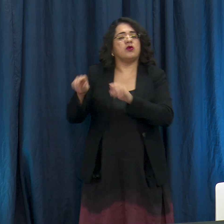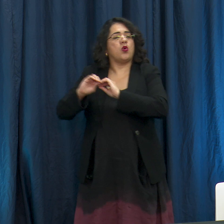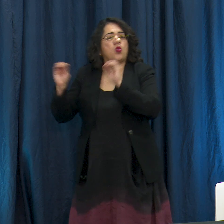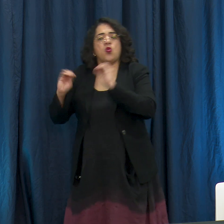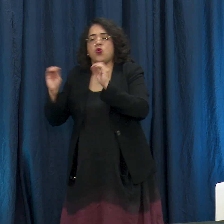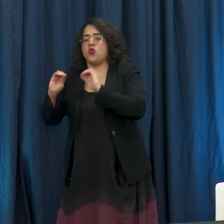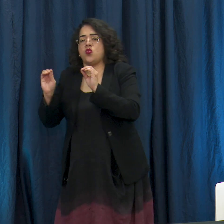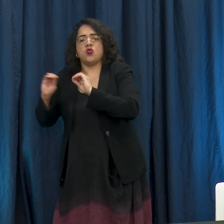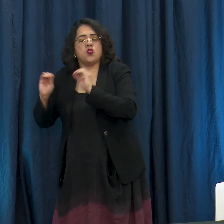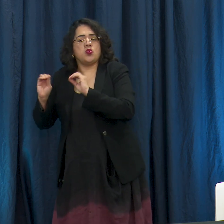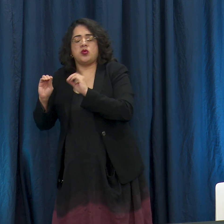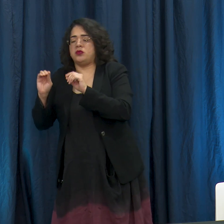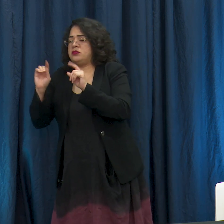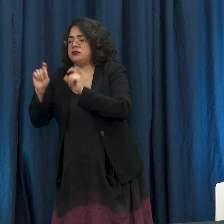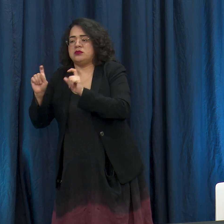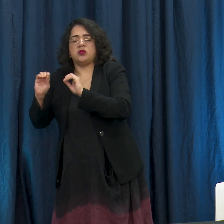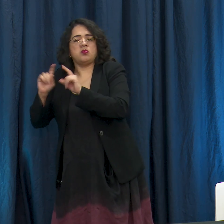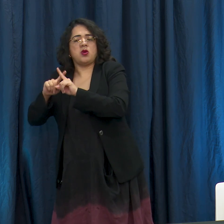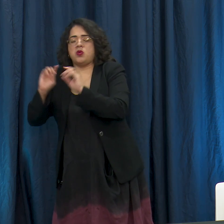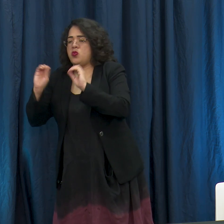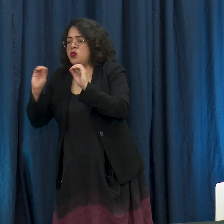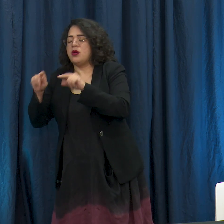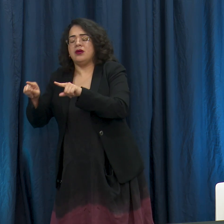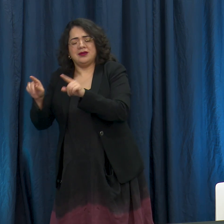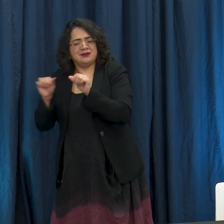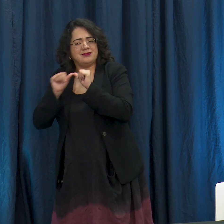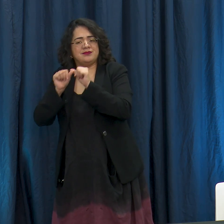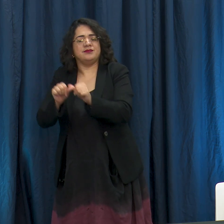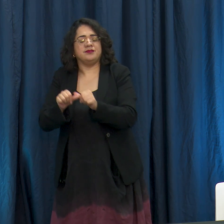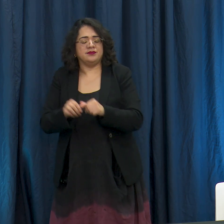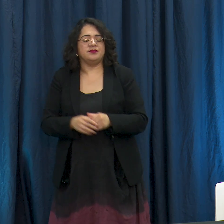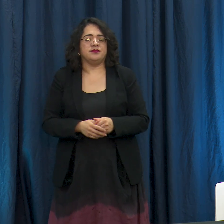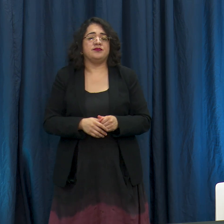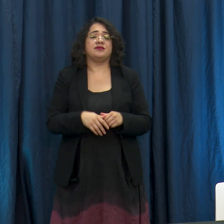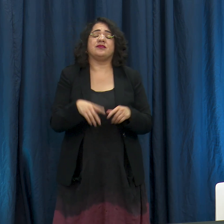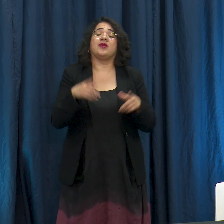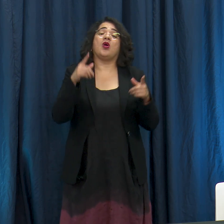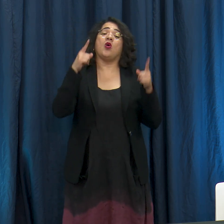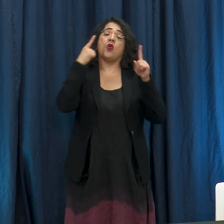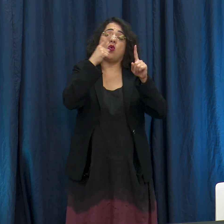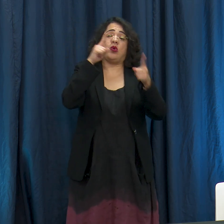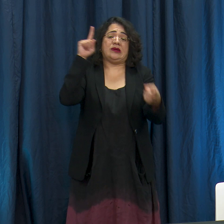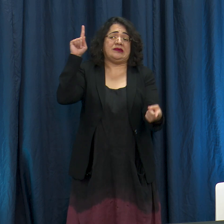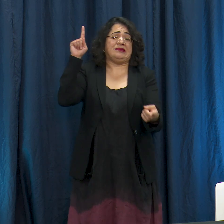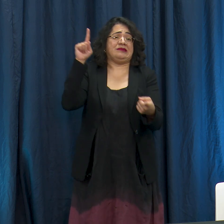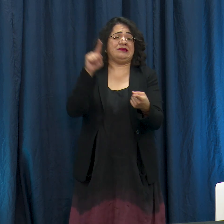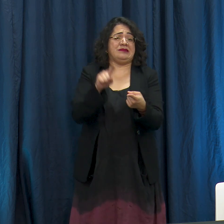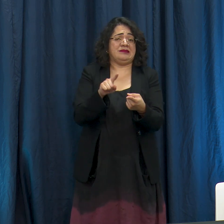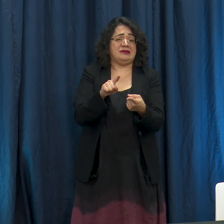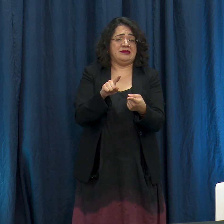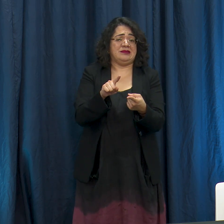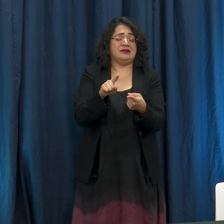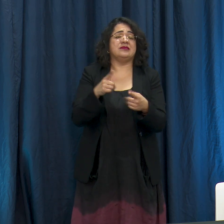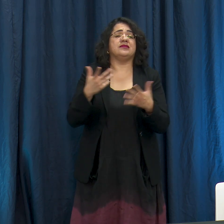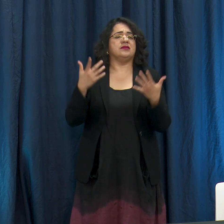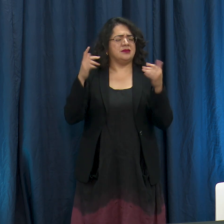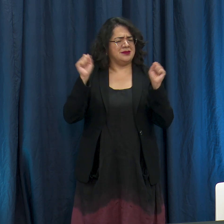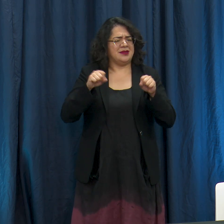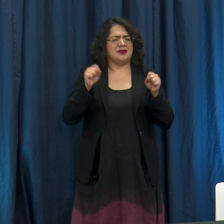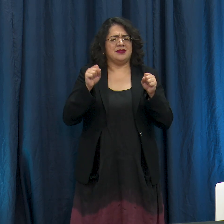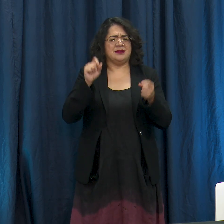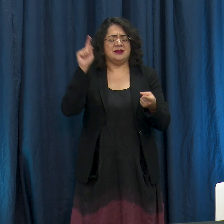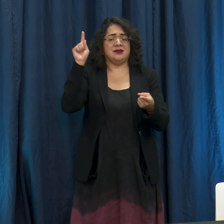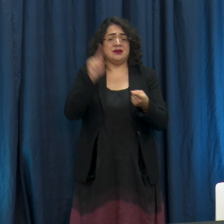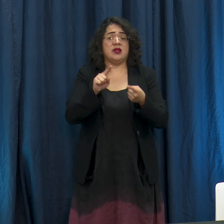información sobre estos casos y vamos a compartir listas de centros que tienen brotes. Brotes son definidos como centros que tienen más de